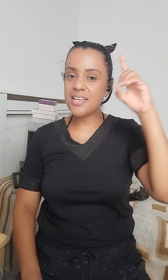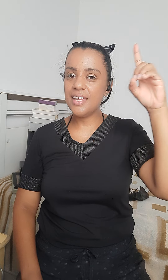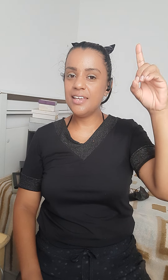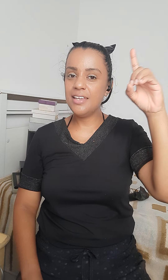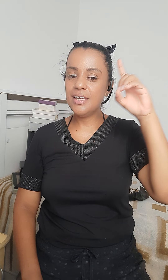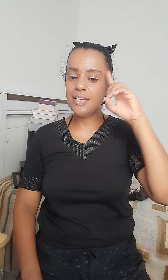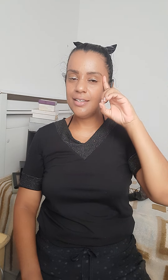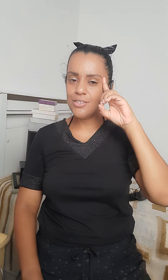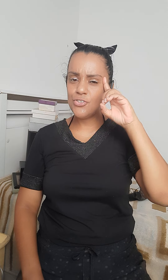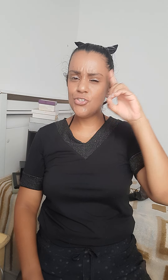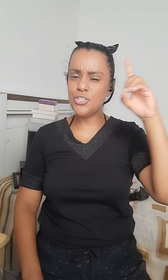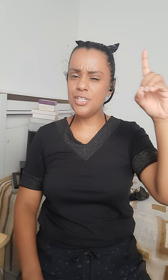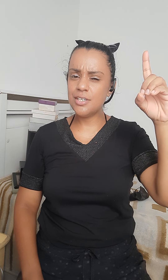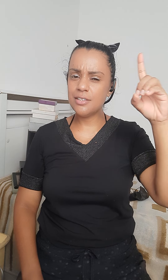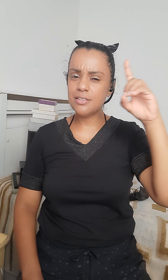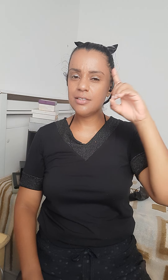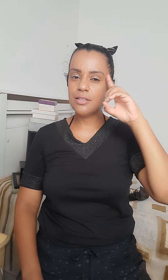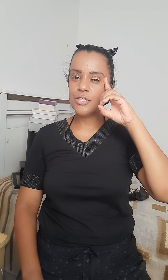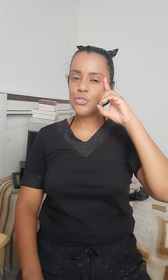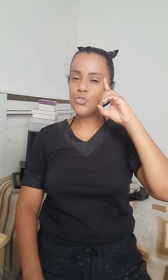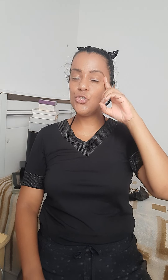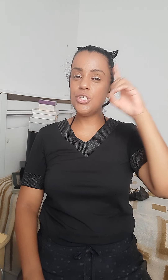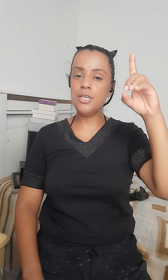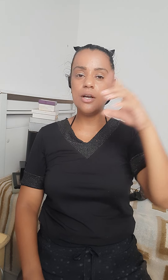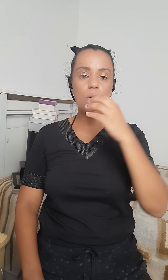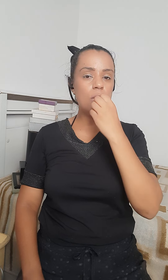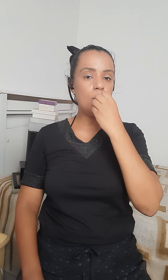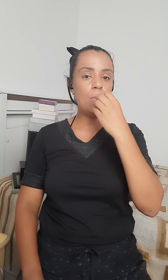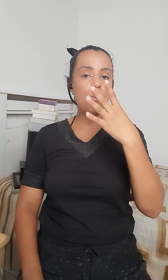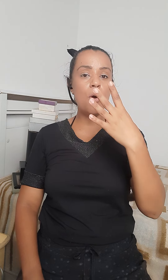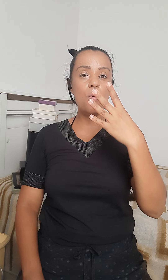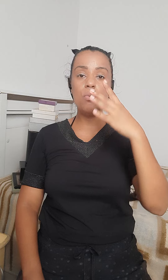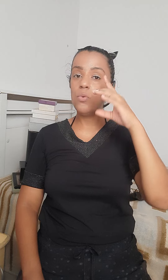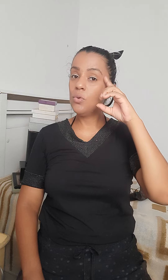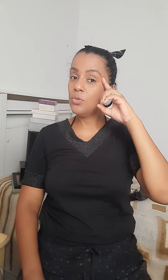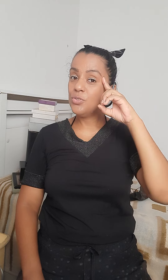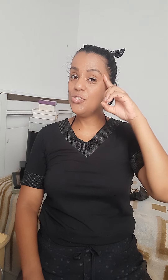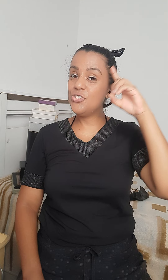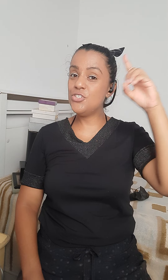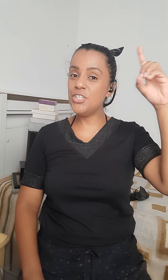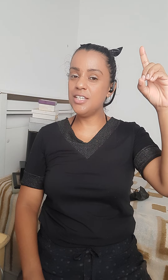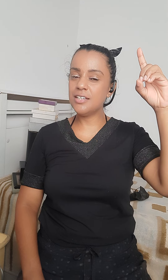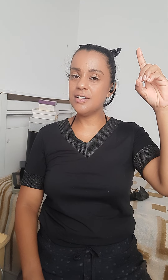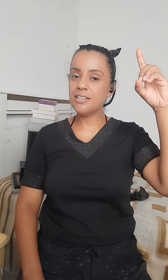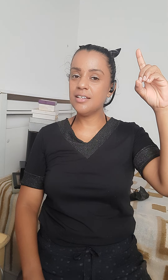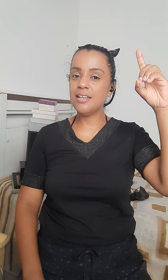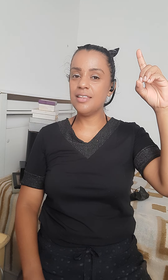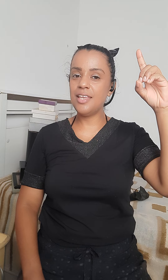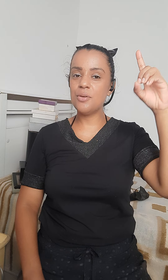sai. Dia, dia, ó, bom dia. Deus,